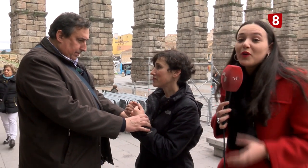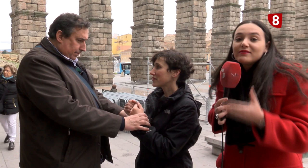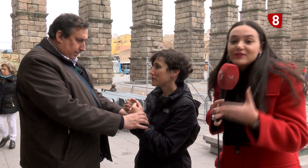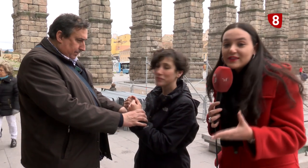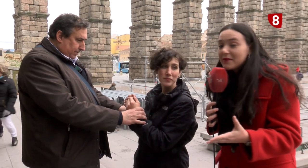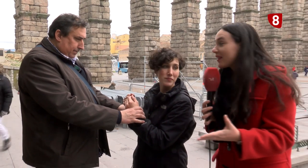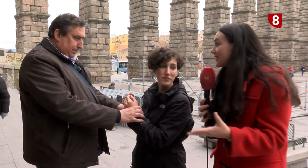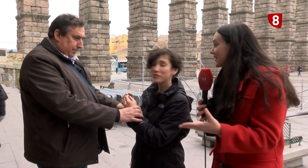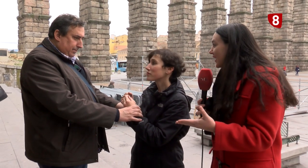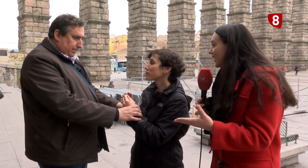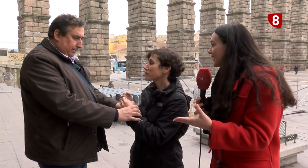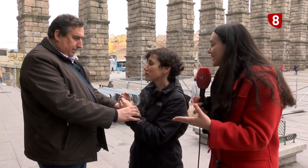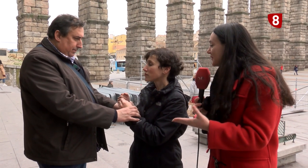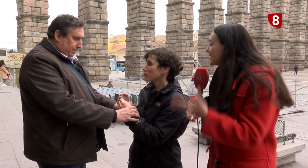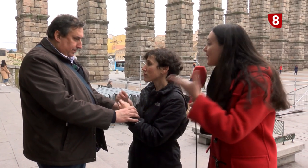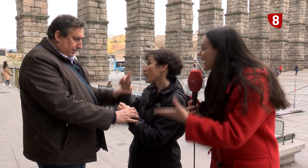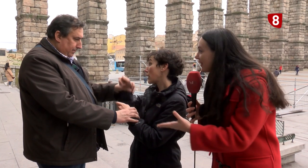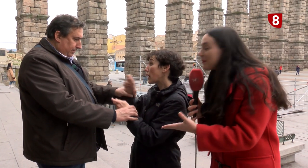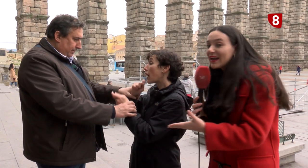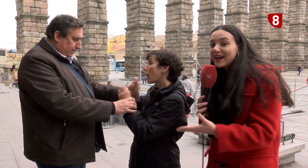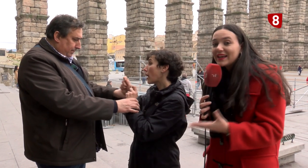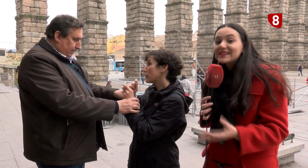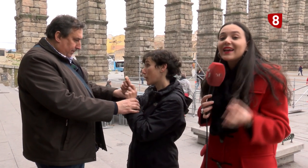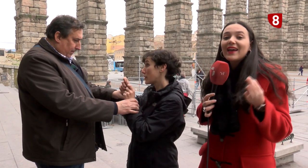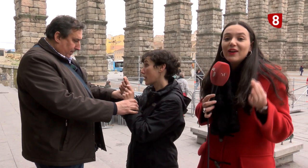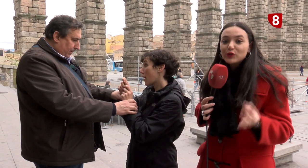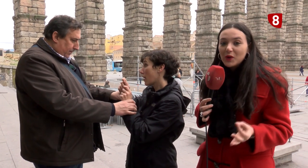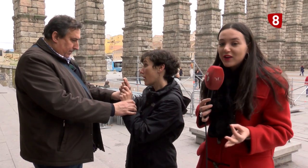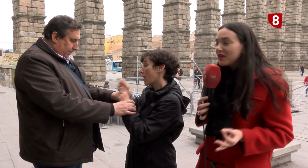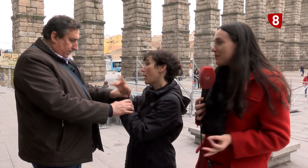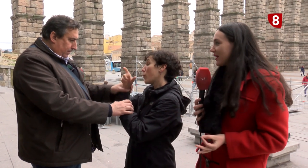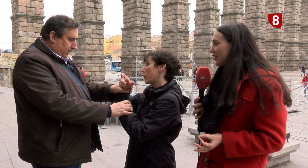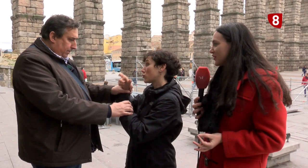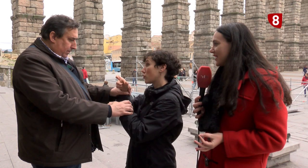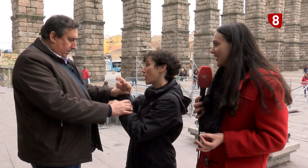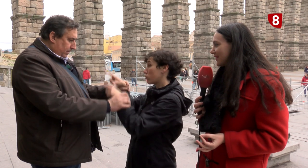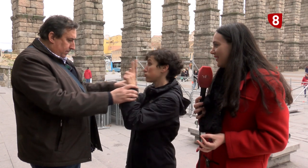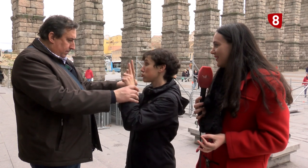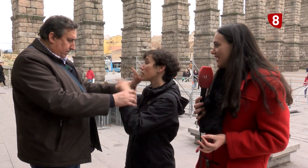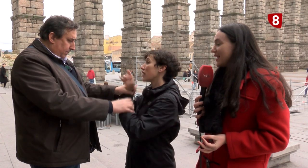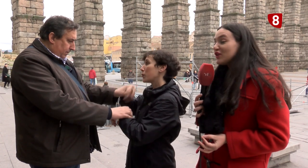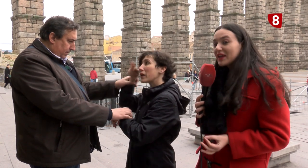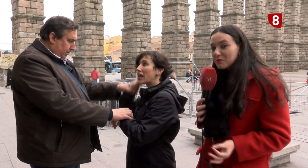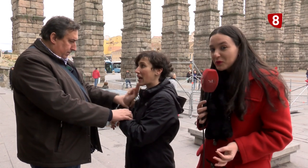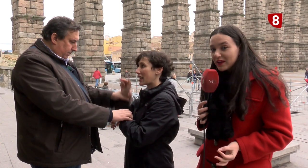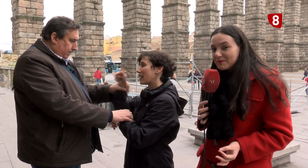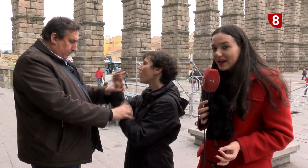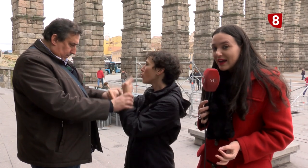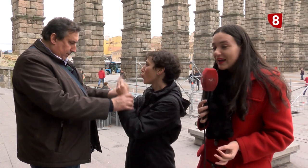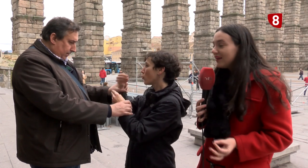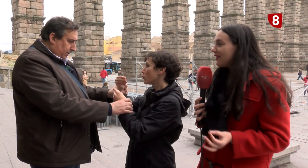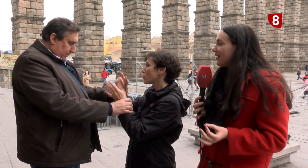bueno de verdad está esta entrevista va dirigida a miguel ángel que es el usuario de la aplicación signar té y yo le quiero preguntar